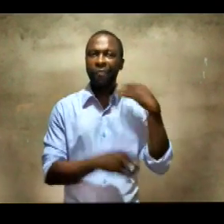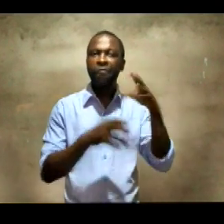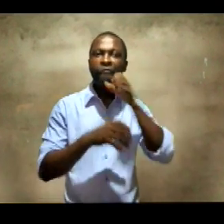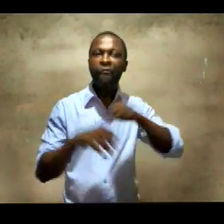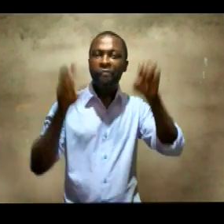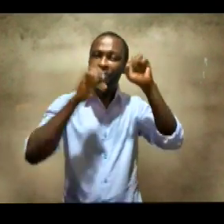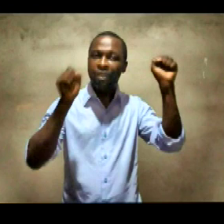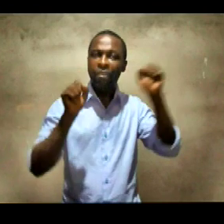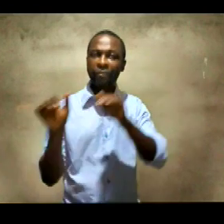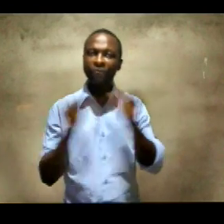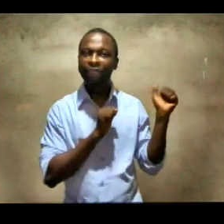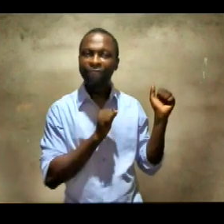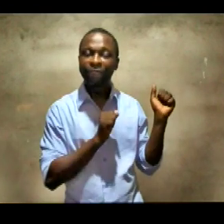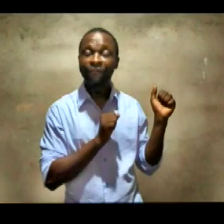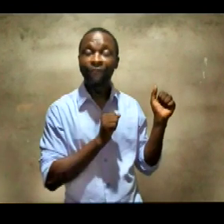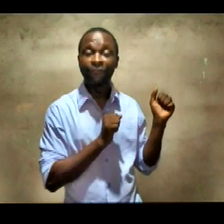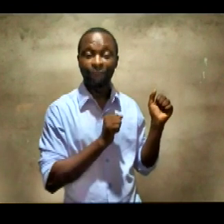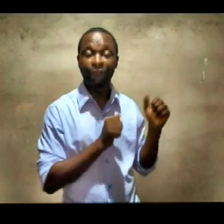Bouteflika.